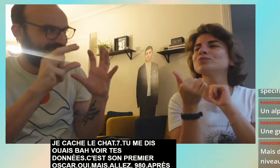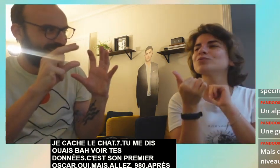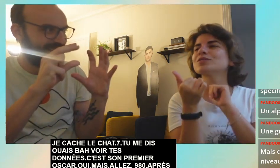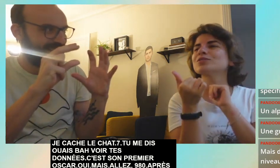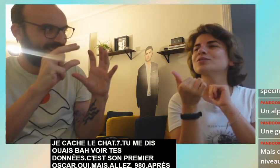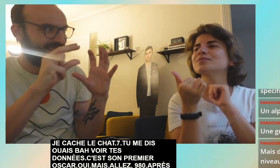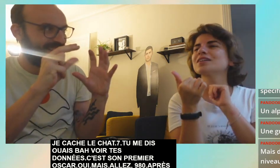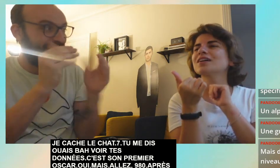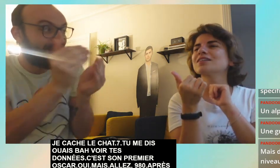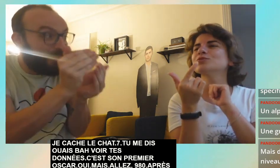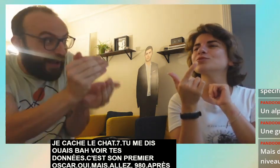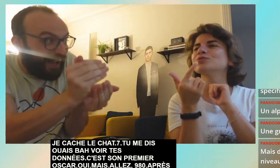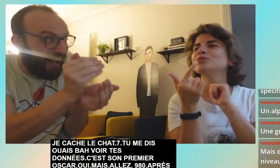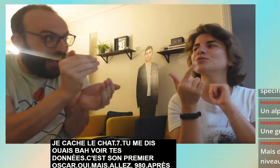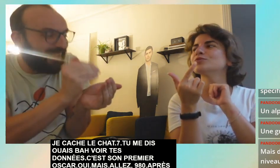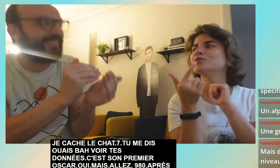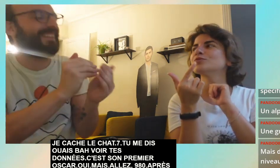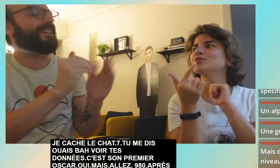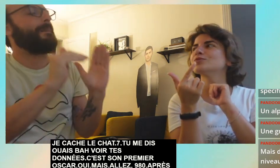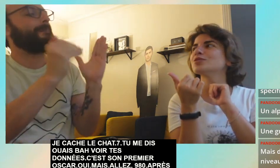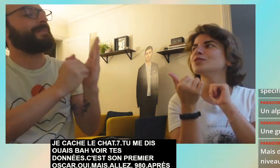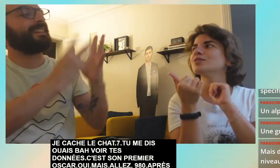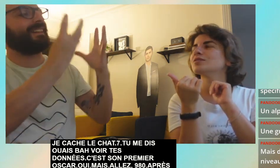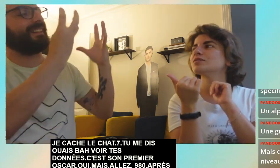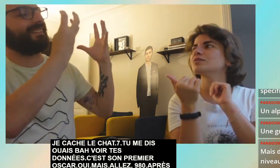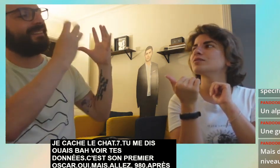1991, un truc comme ça. Avant